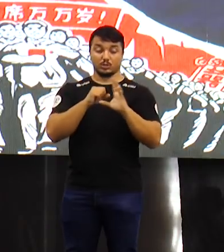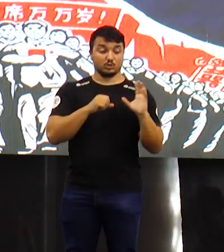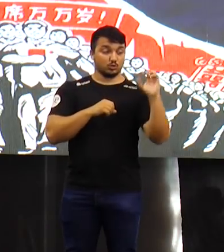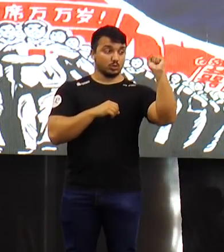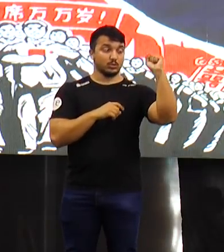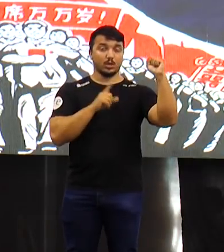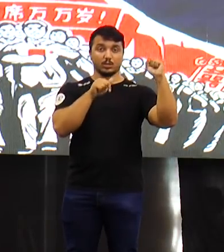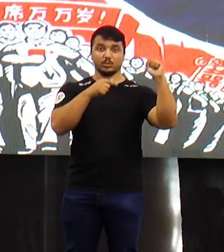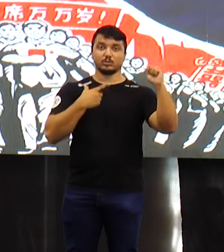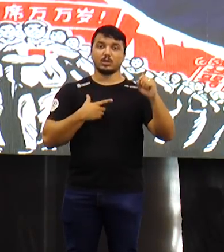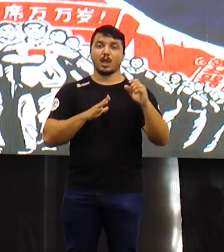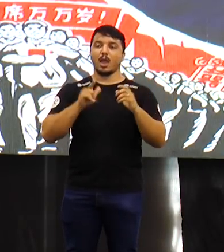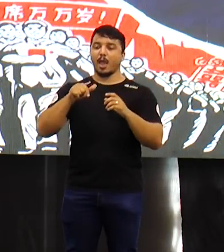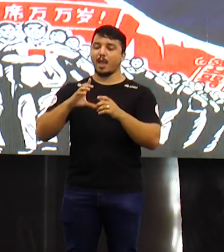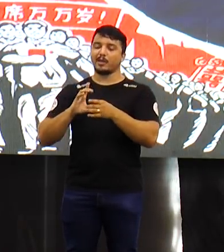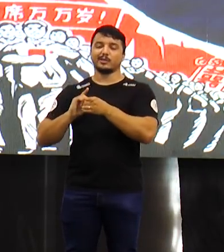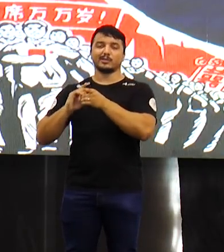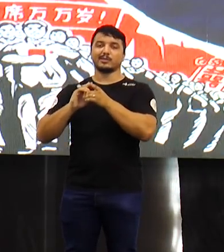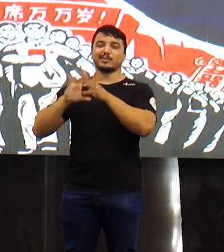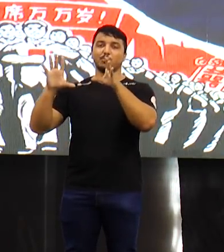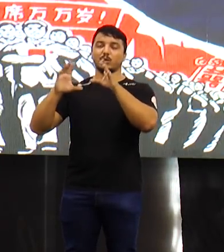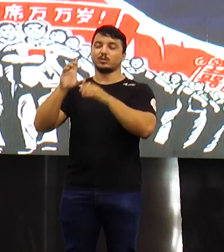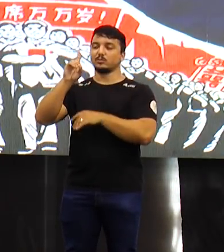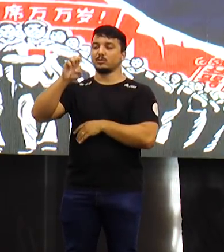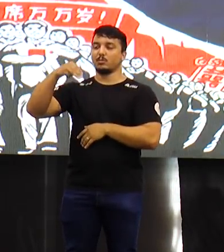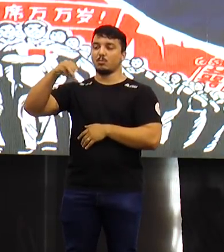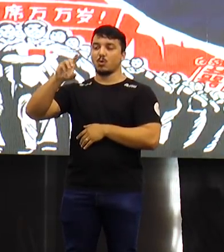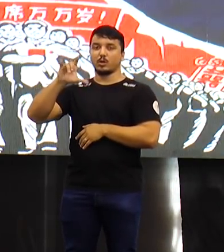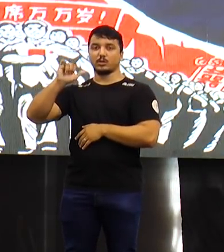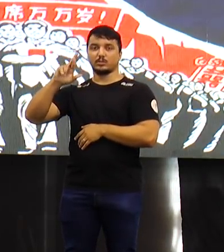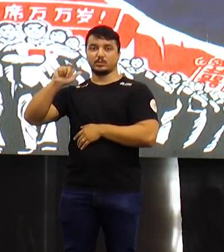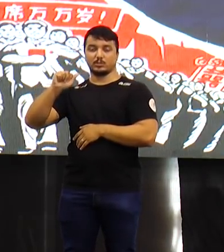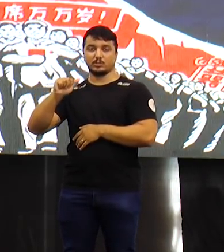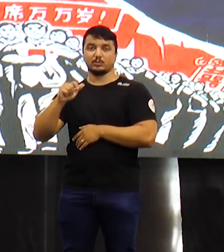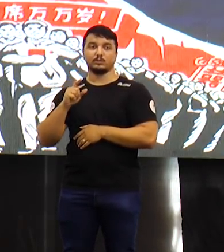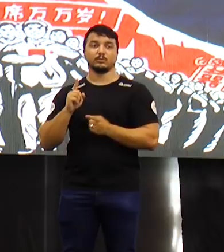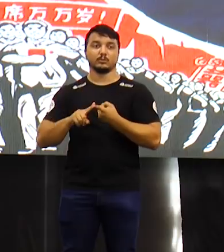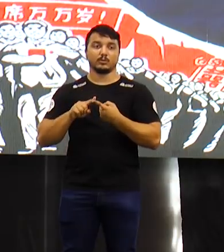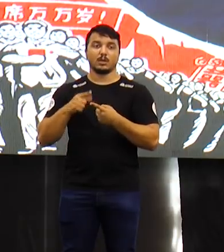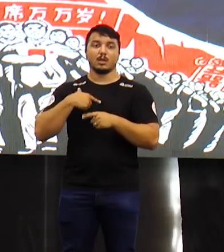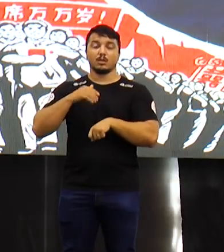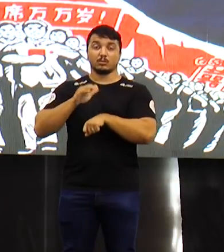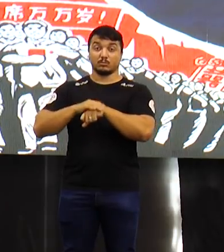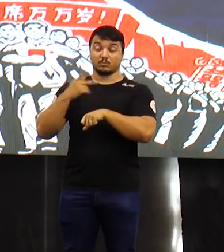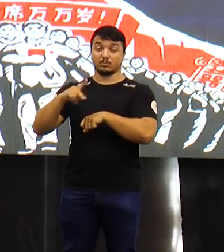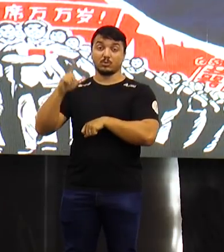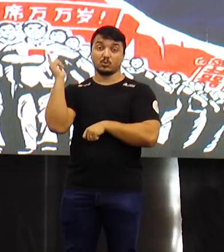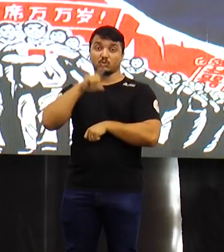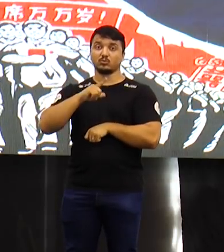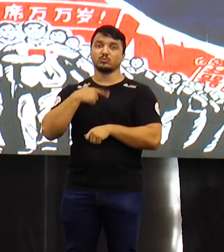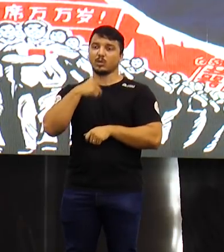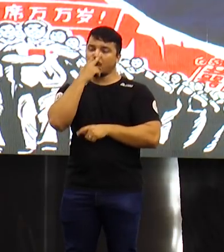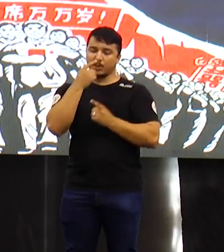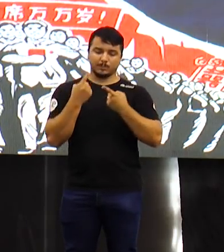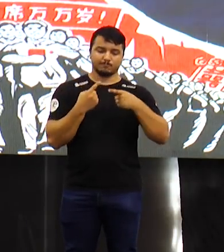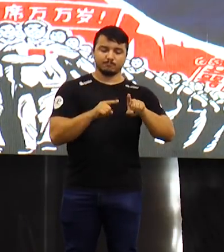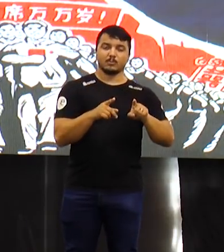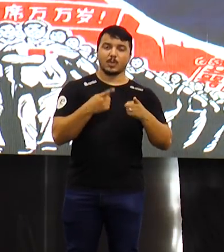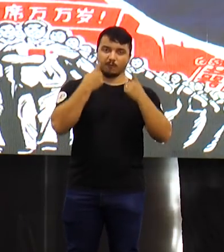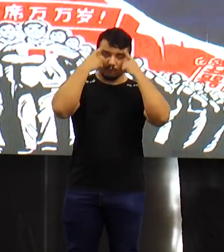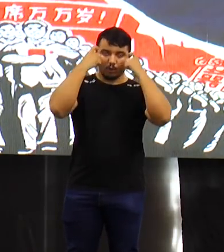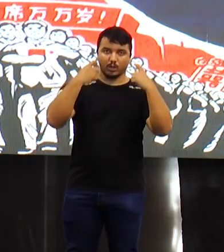Socialistas, luta pela democracia, alto índice de repressão e